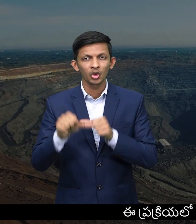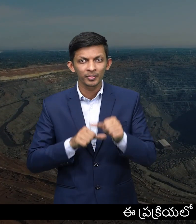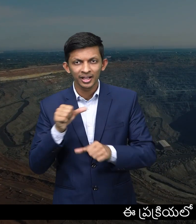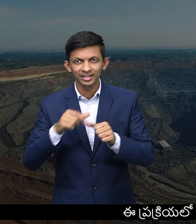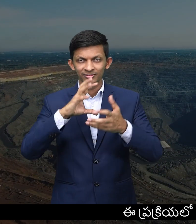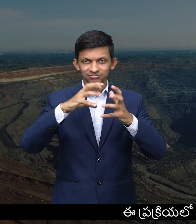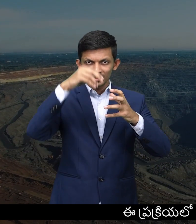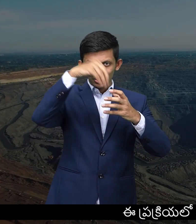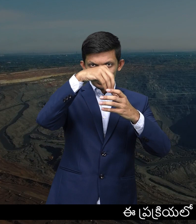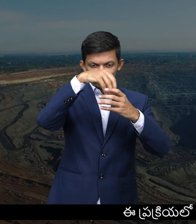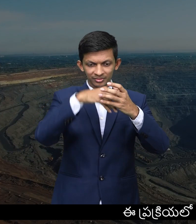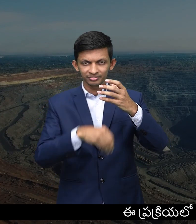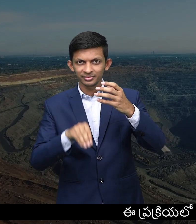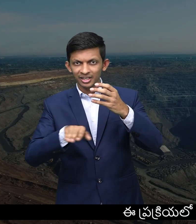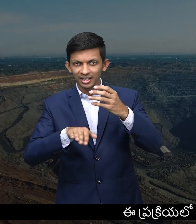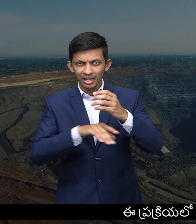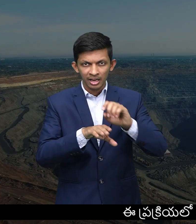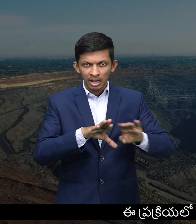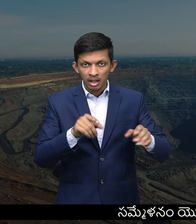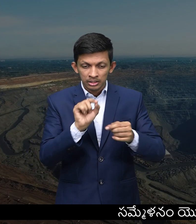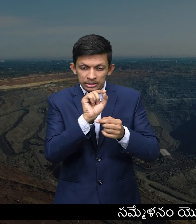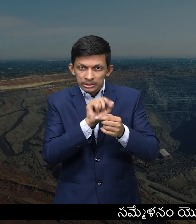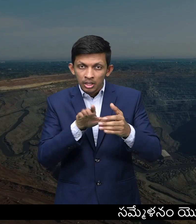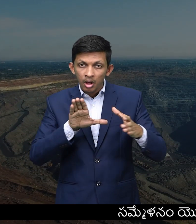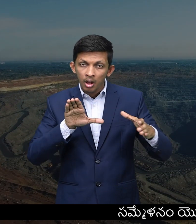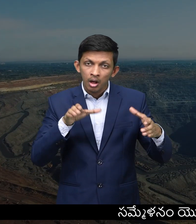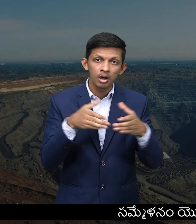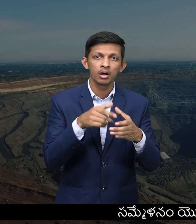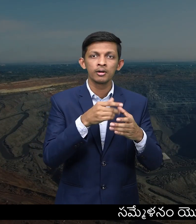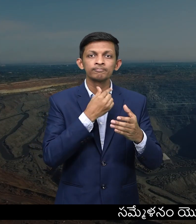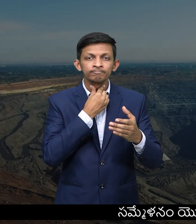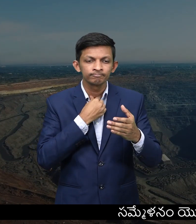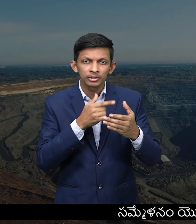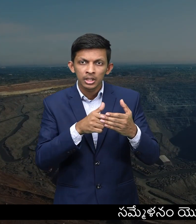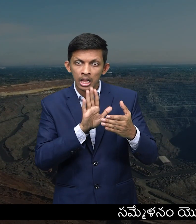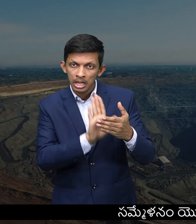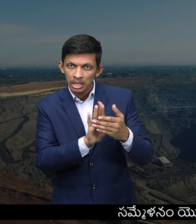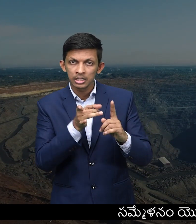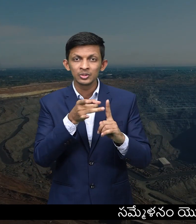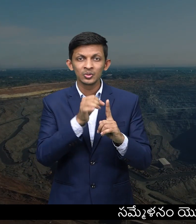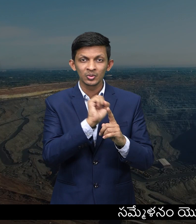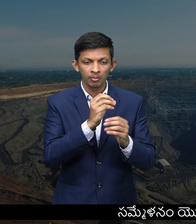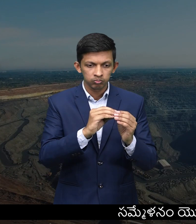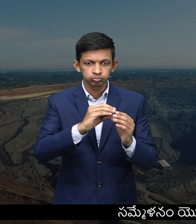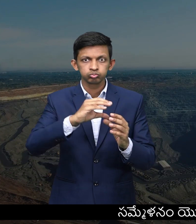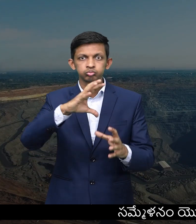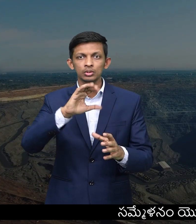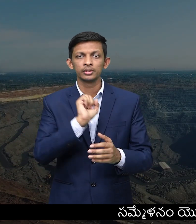ఈ ప్రక్రియలో కావలసిన లోహం యొక్క సమ్మేళనం యొక్క గాఢత పెరుగుతుంది.